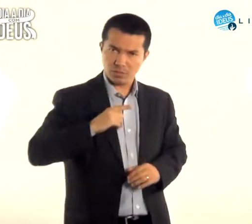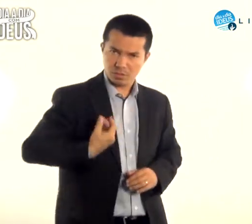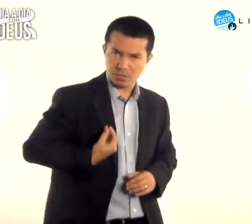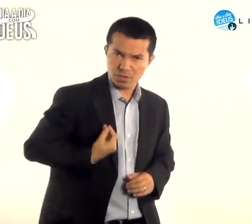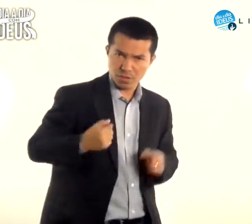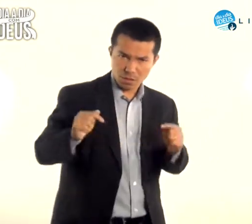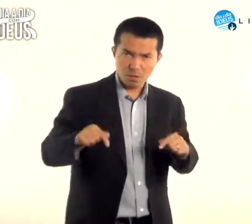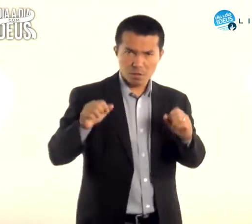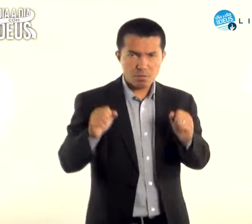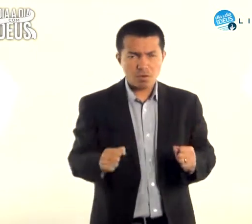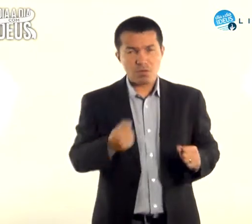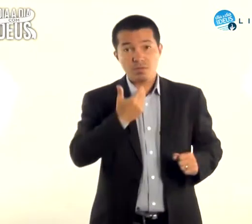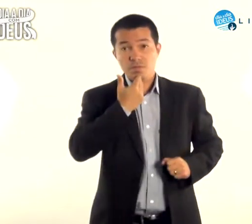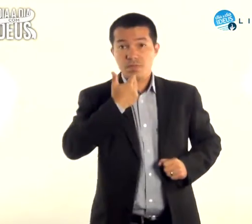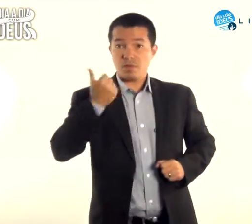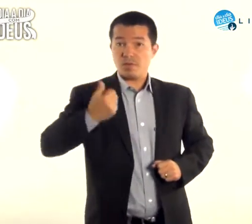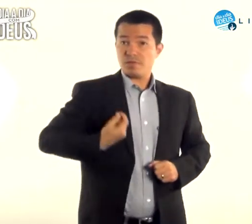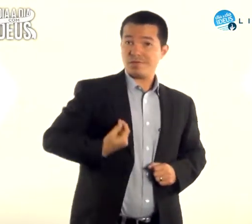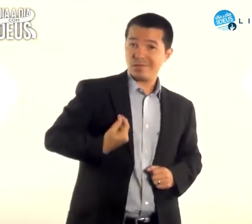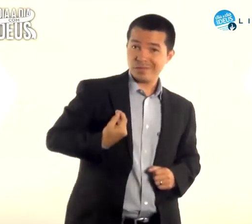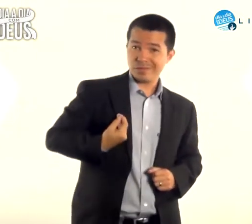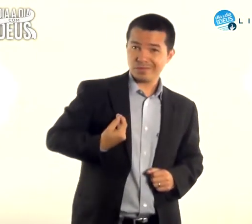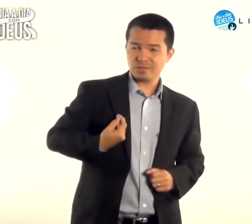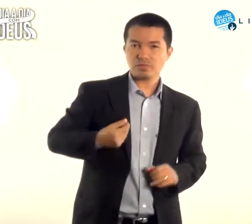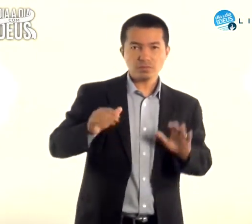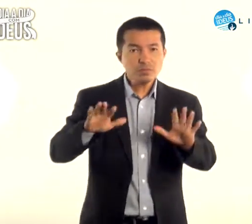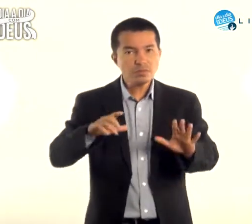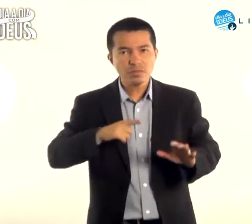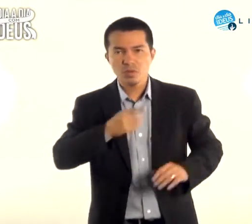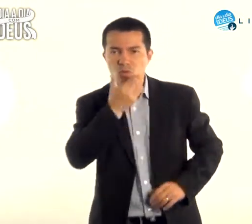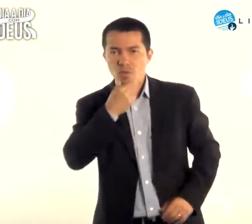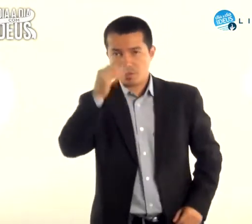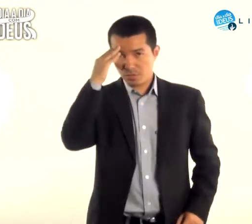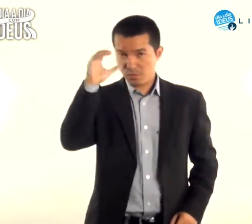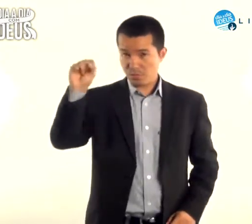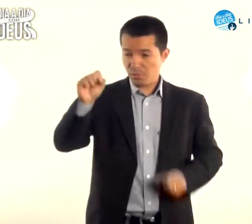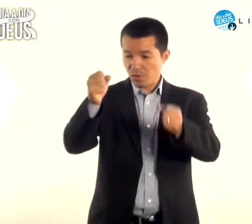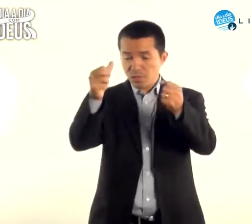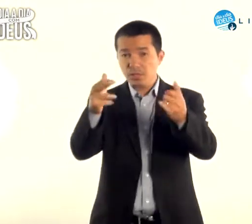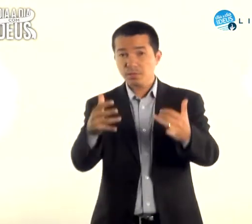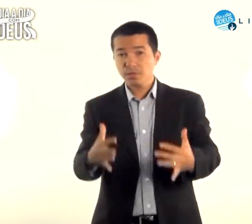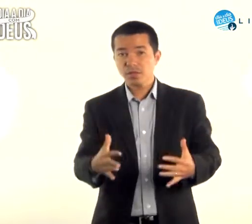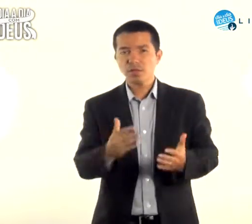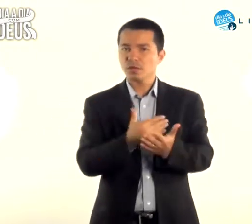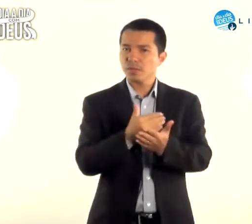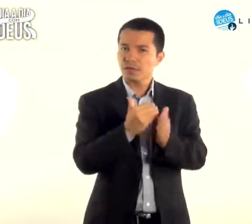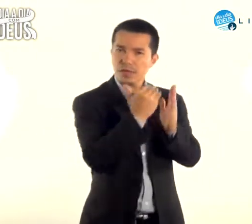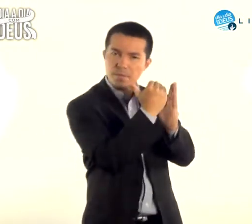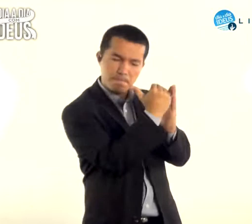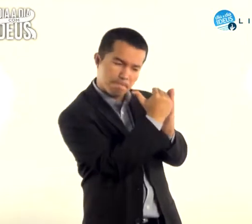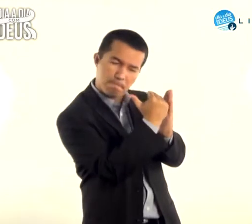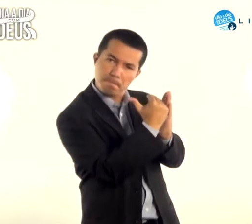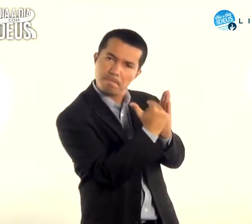vida? E aí o Salomão, que escreveu esse texto, começa a apresentar algumas conclusões